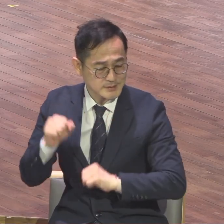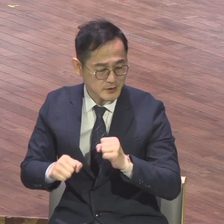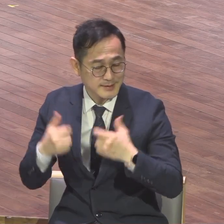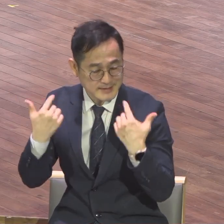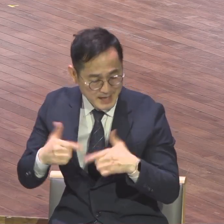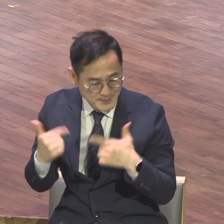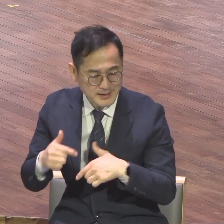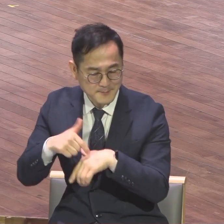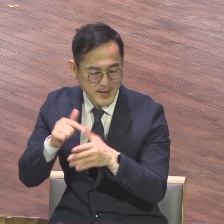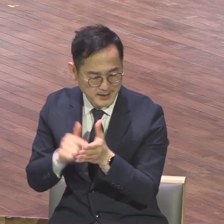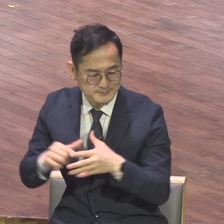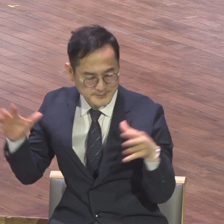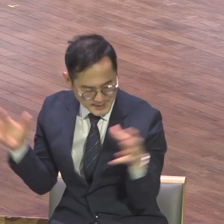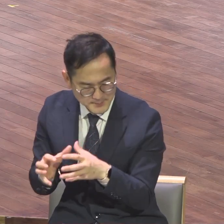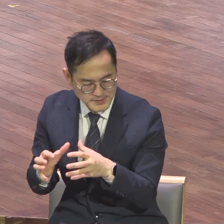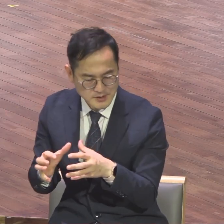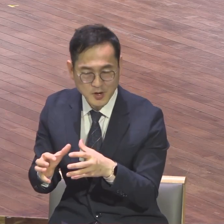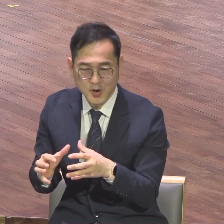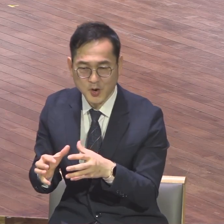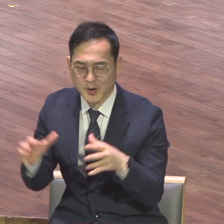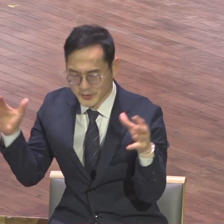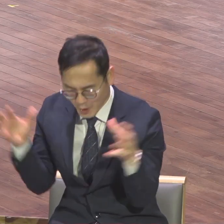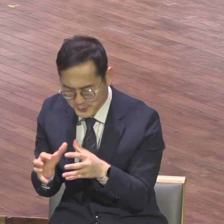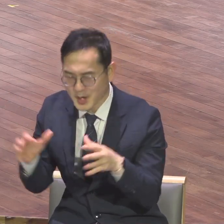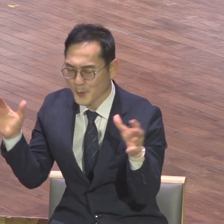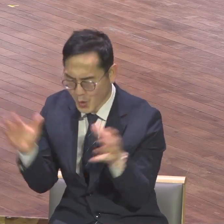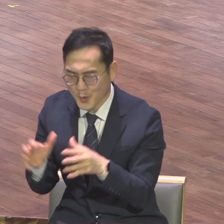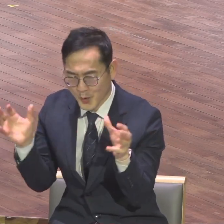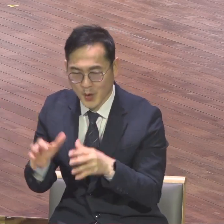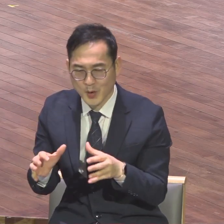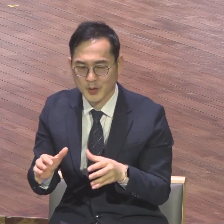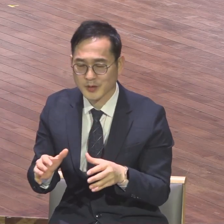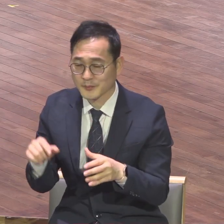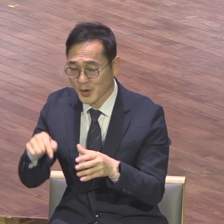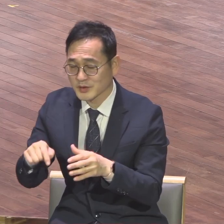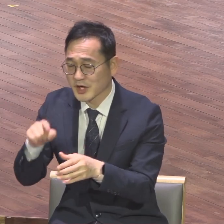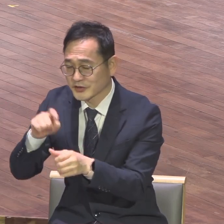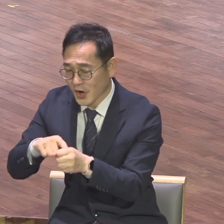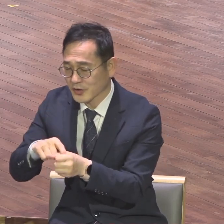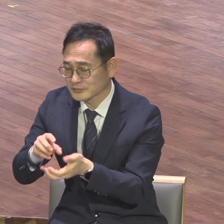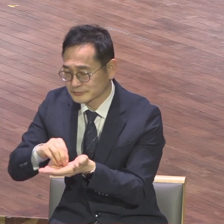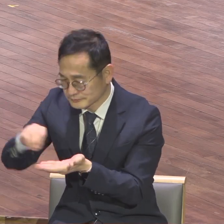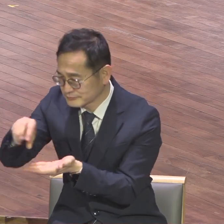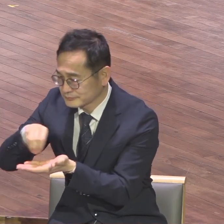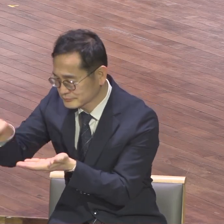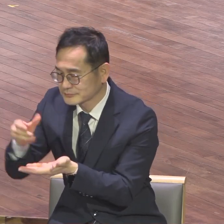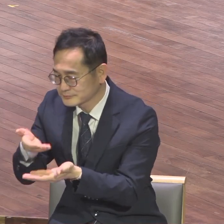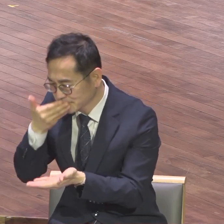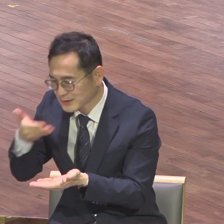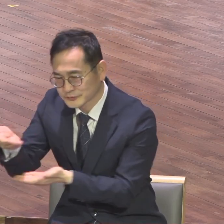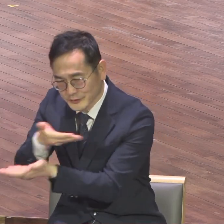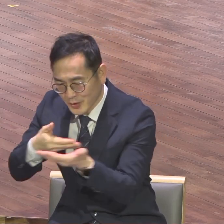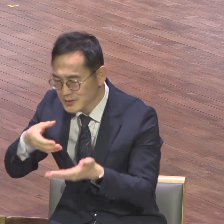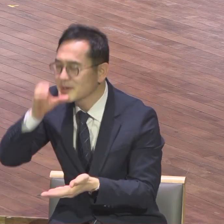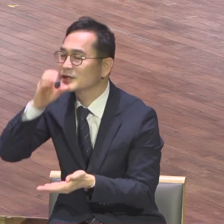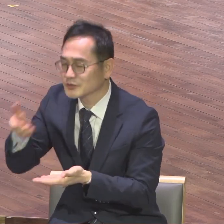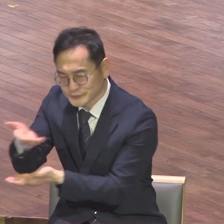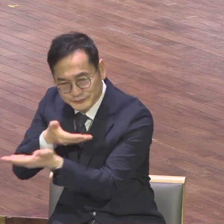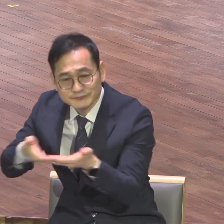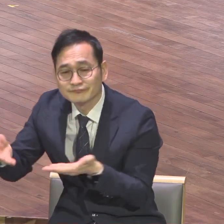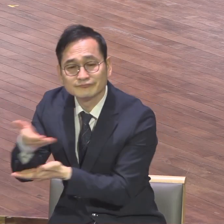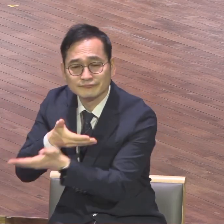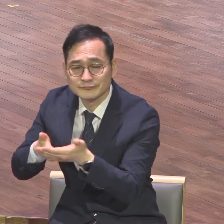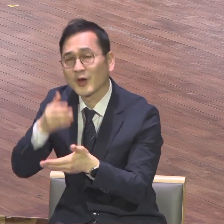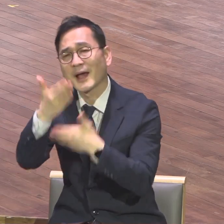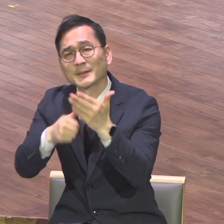같이하여 성전에 모이기를 힘쓰고 집에서 떡을 떼며 기쁨과 순전한 마음으로 음식을 먹고